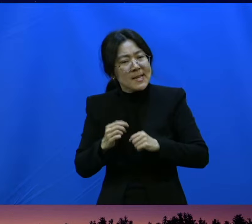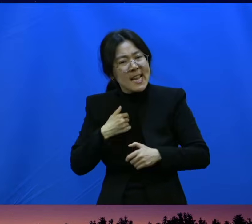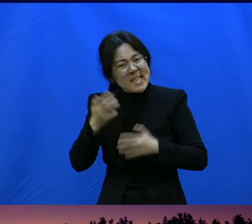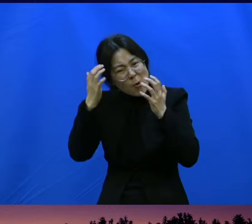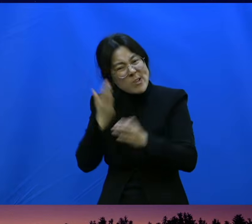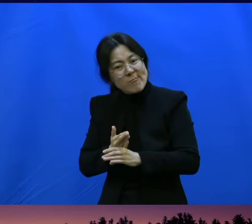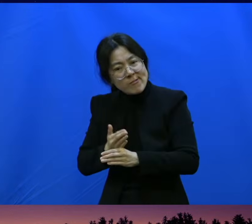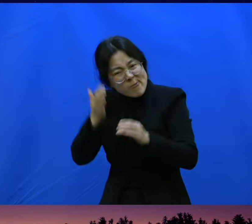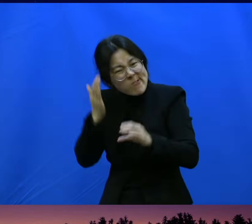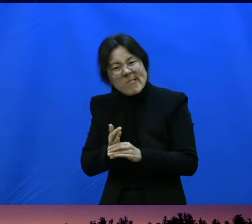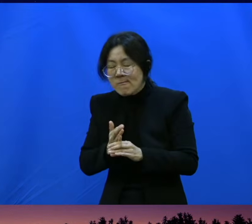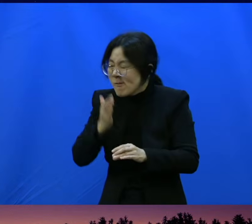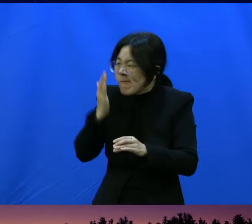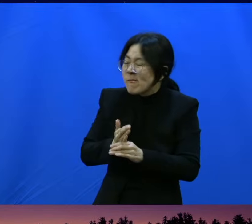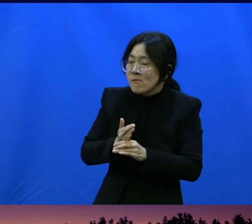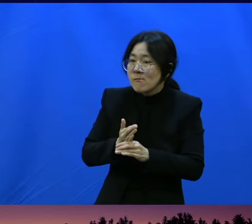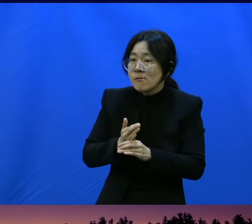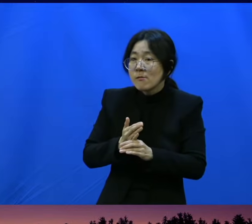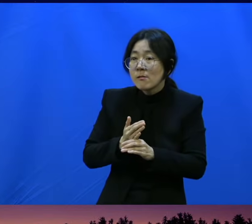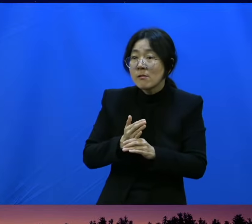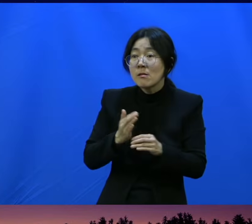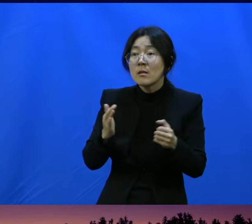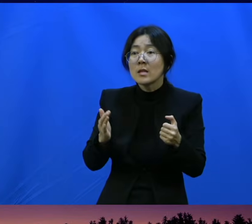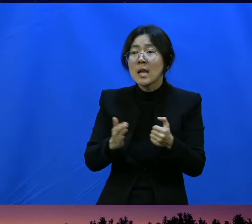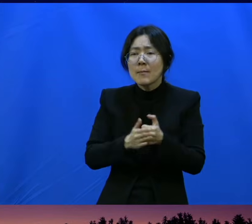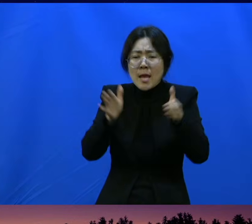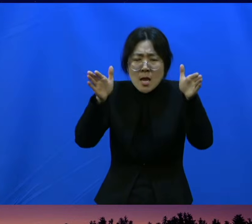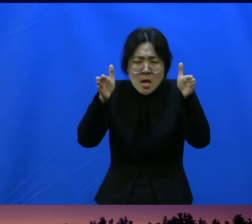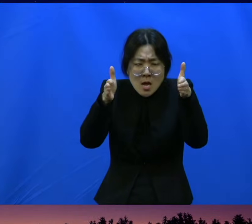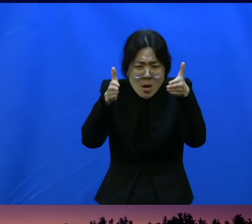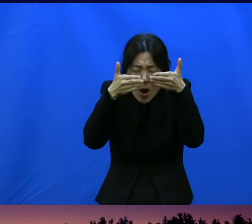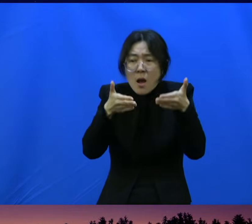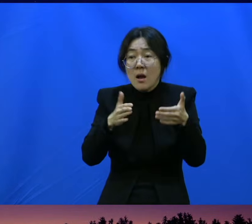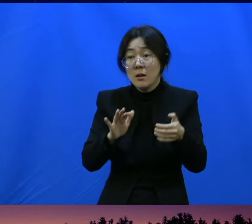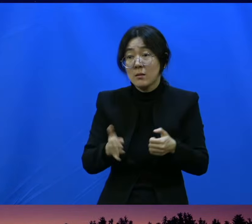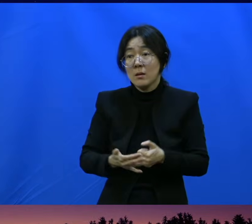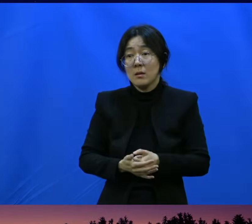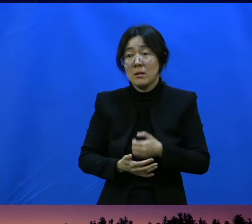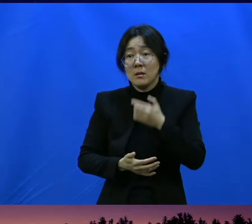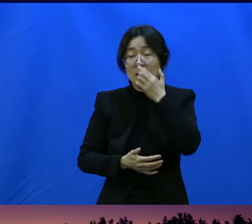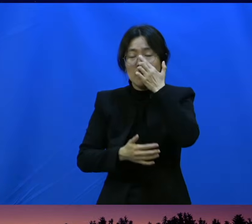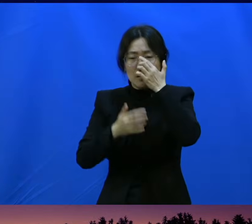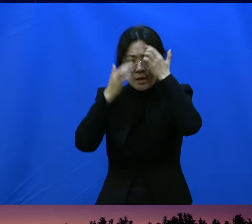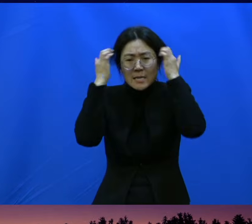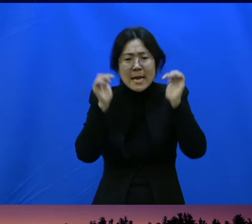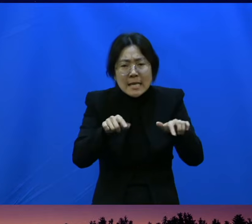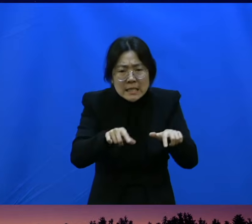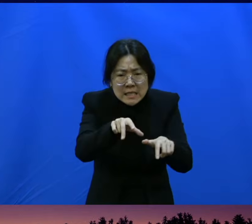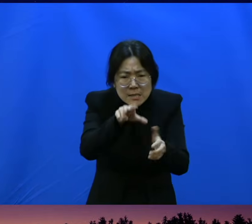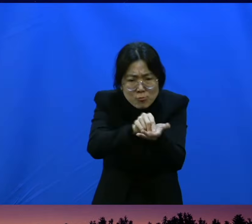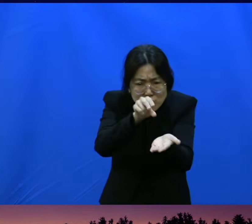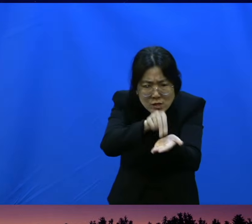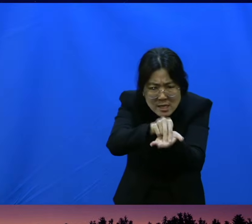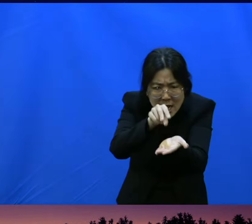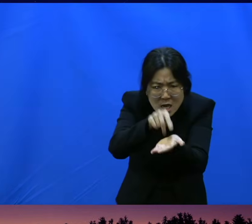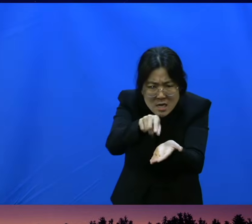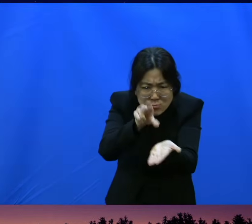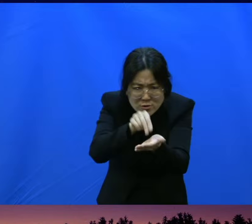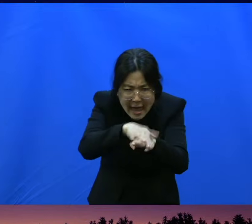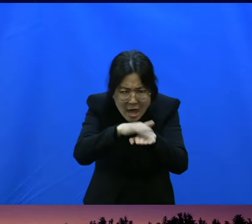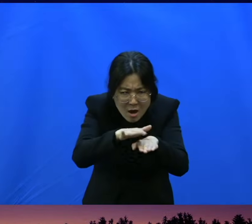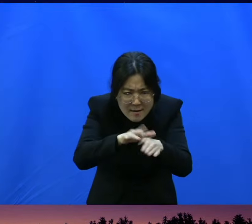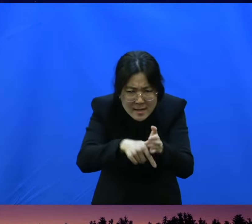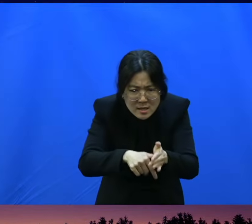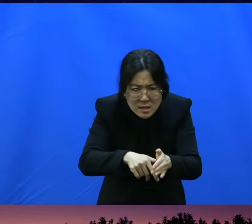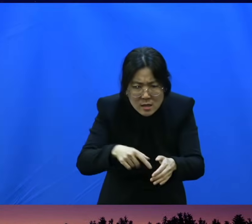보면 자신의 삶이 굉장히 좁아져요. 다른 것을 보지 못해요. 그러면 어때요? 결국은 자기라는 굴 속에서 빠져나오지를